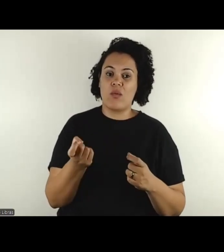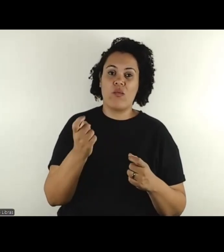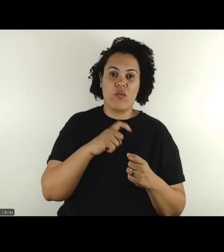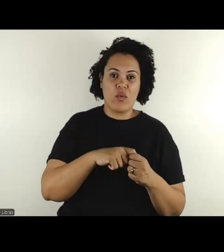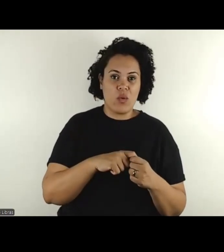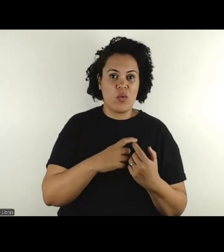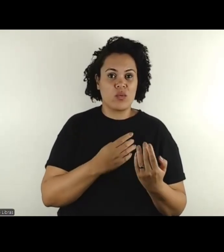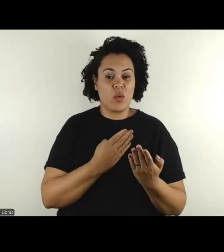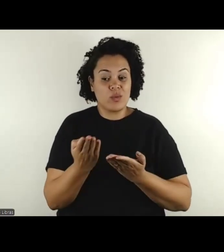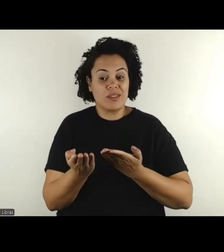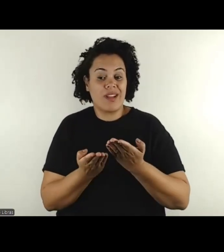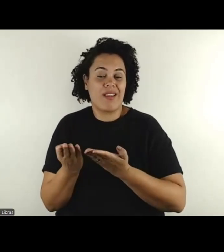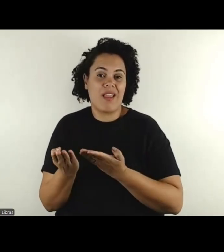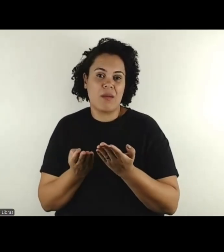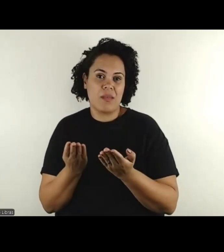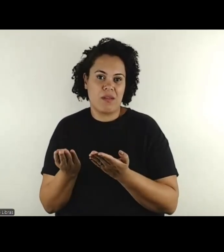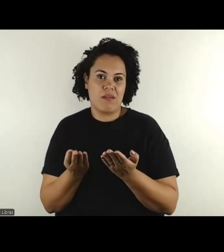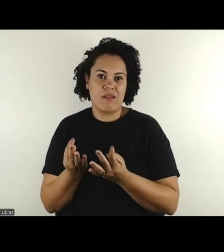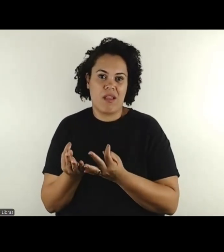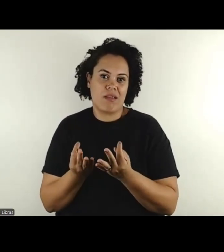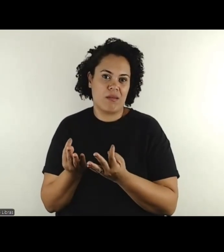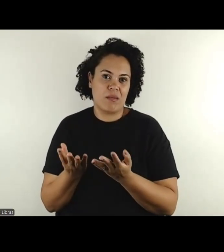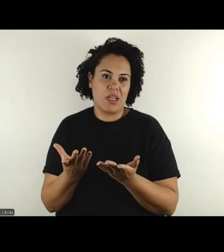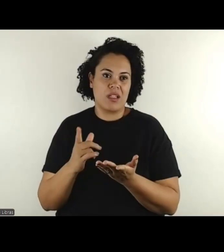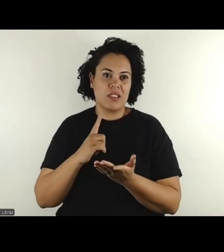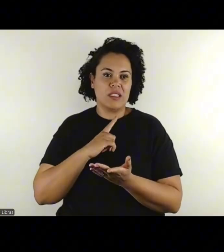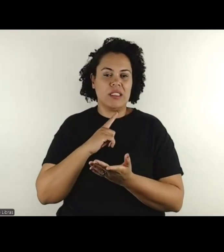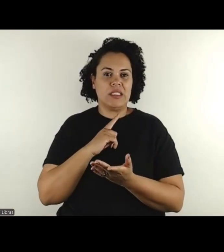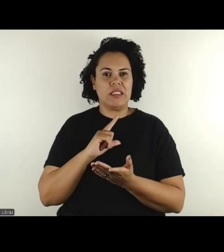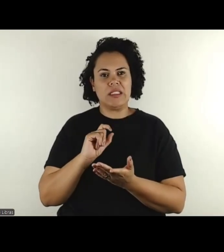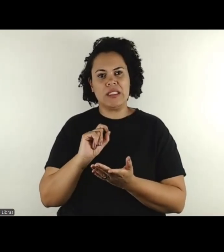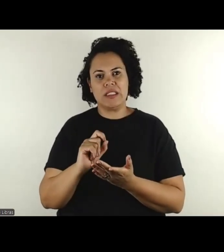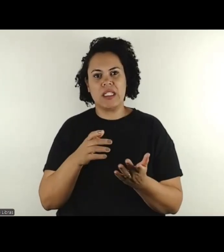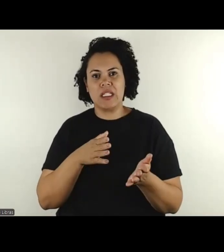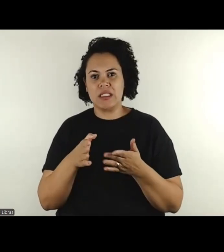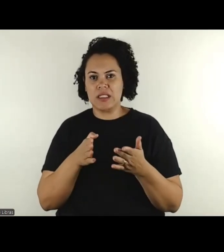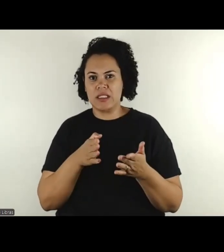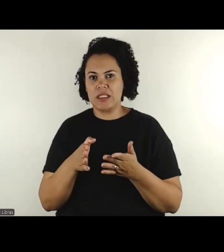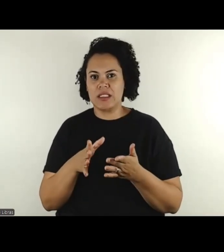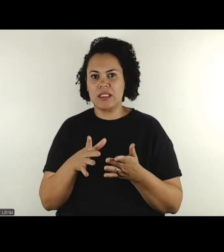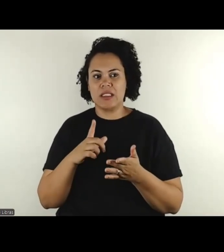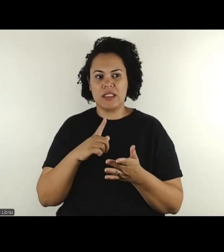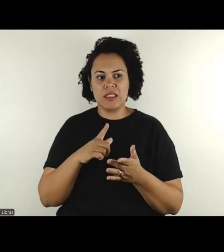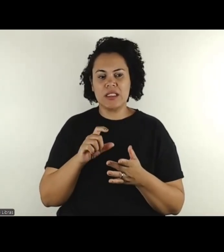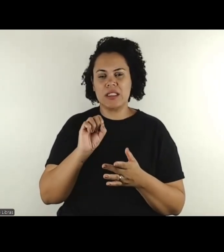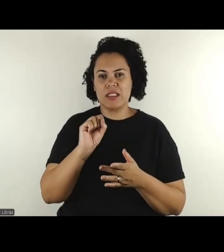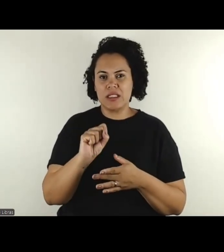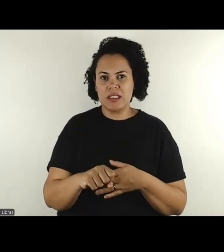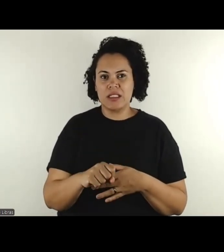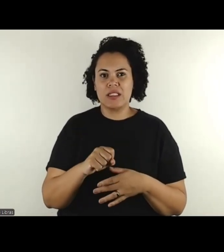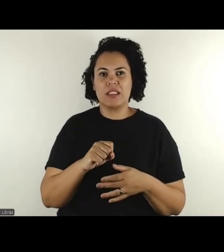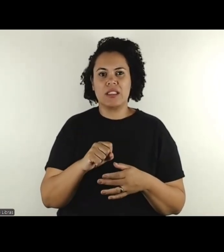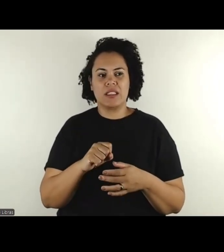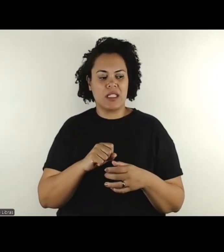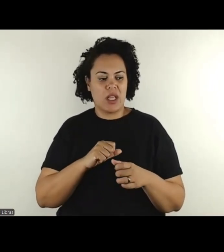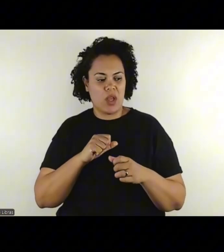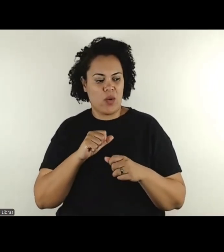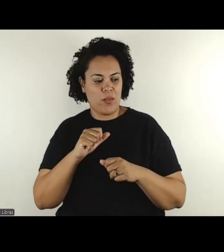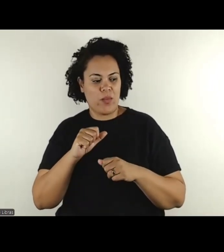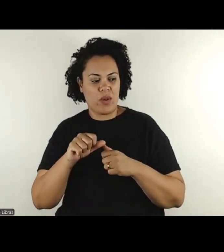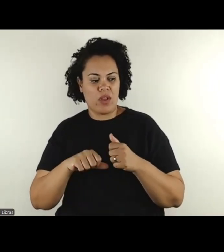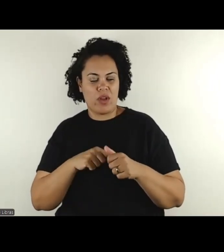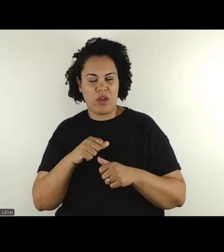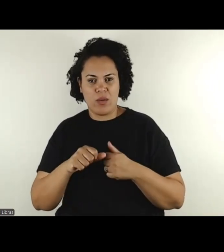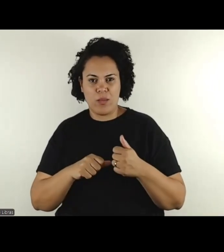tratamento, com a qual, né, a gente tem afinidade e que está ancorada aí nos princípios da reforma psiquiátrica, da reforma sanitária, né,